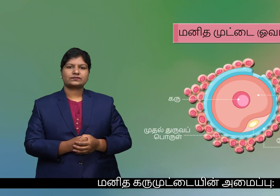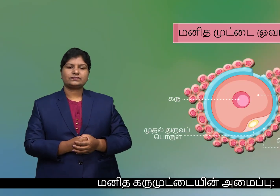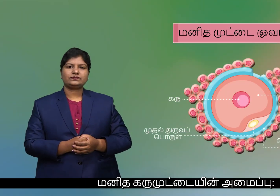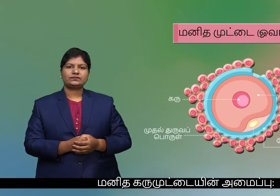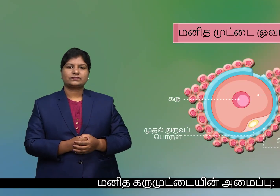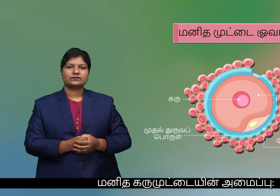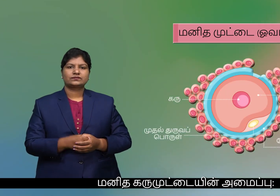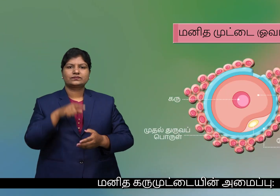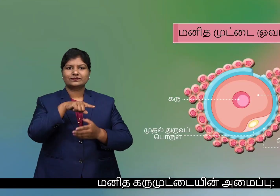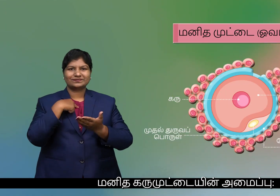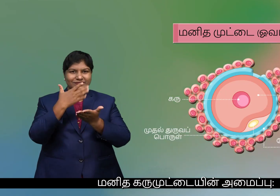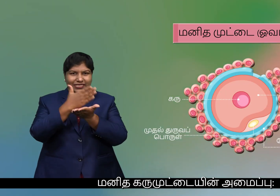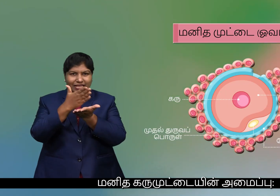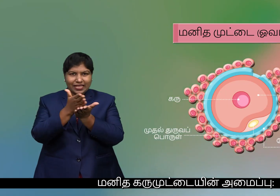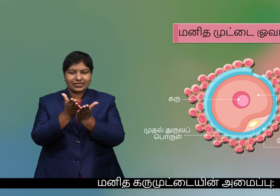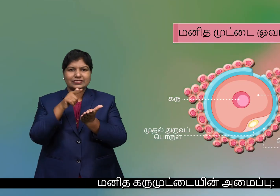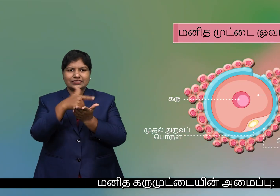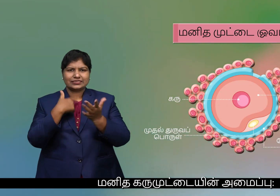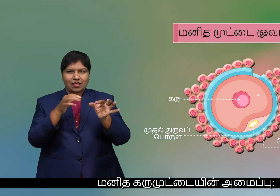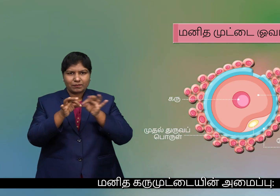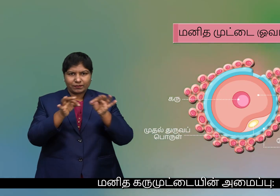மனித கருமுட்டையின் அமைப்பு.